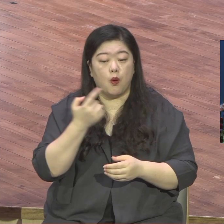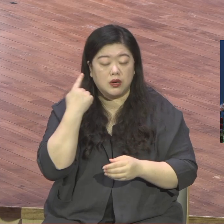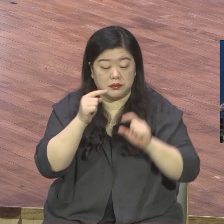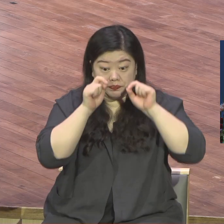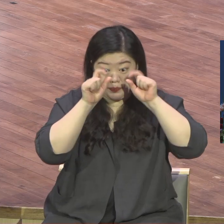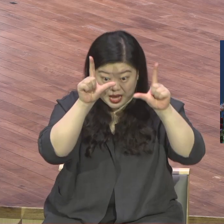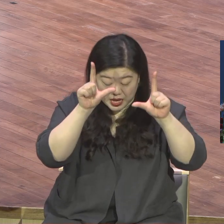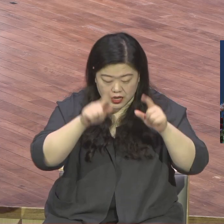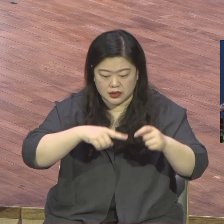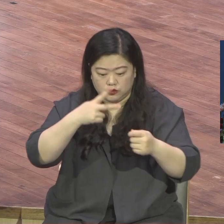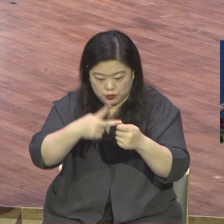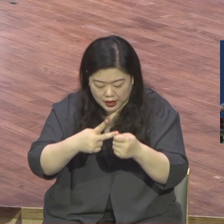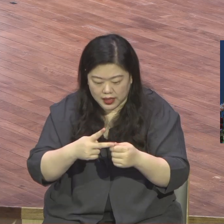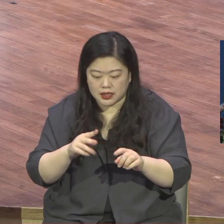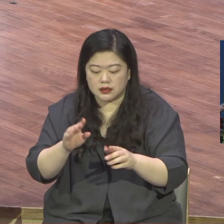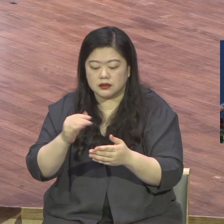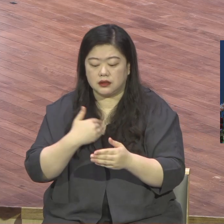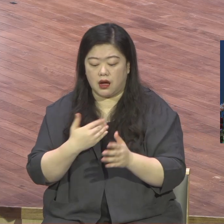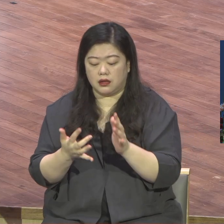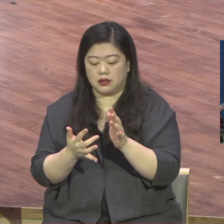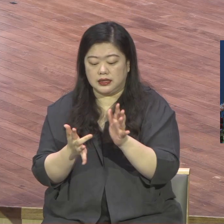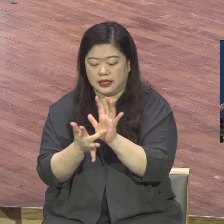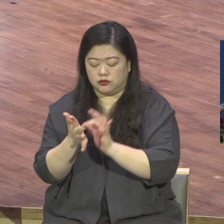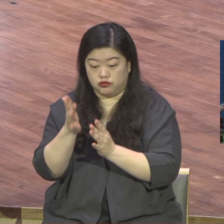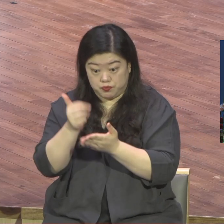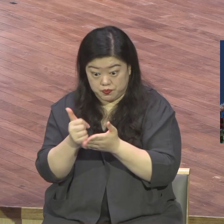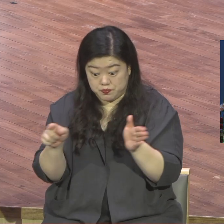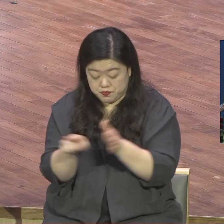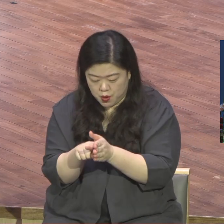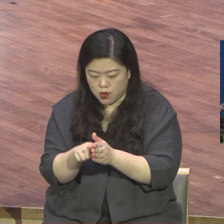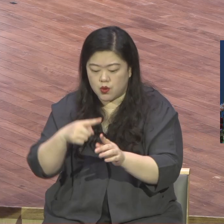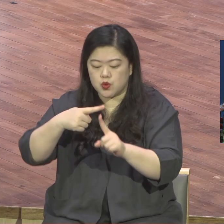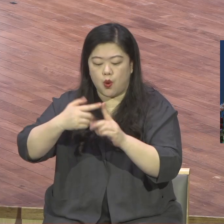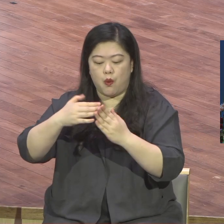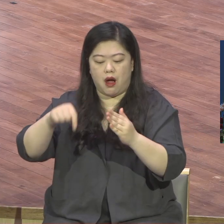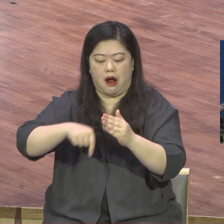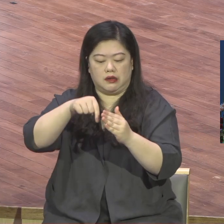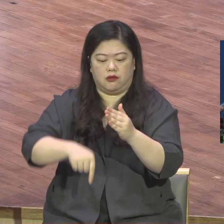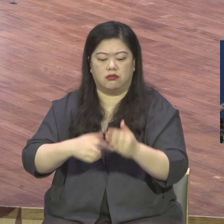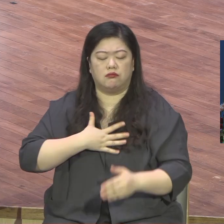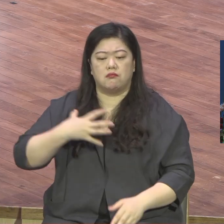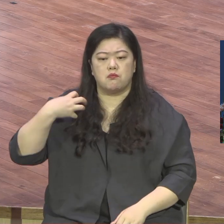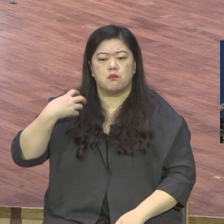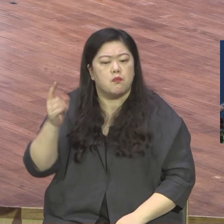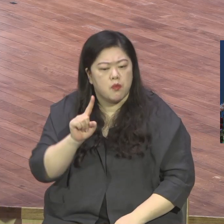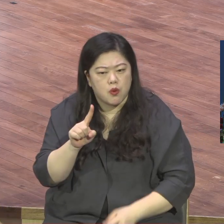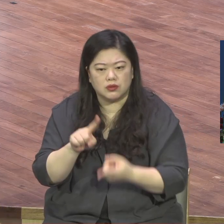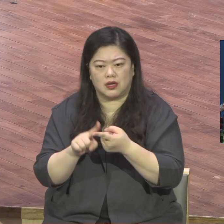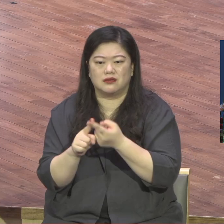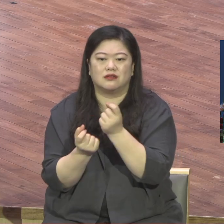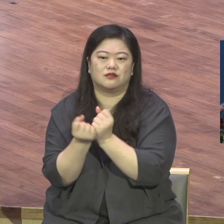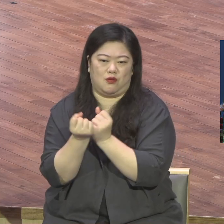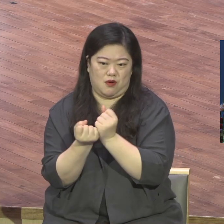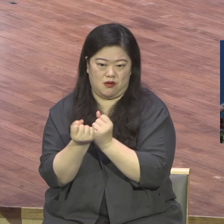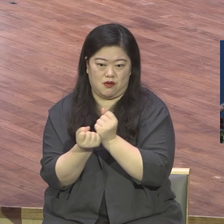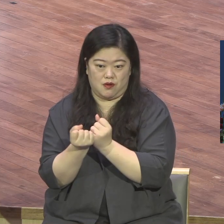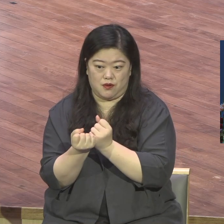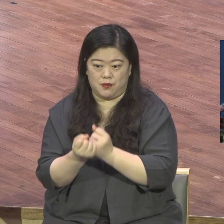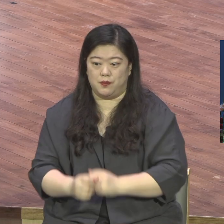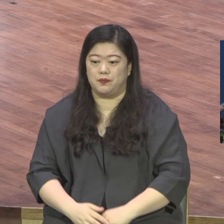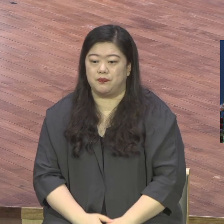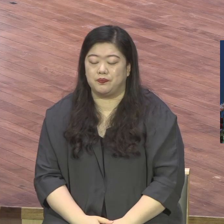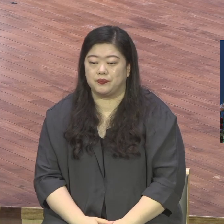그리스도 안에서 한 몸된 지체 의식을 가지고 무엇보다도 중요한 것을, 중요한 것이